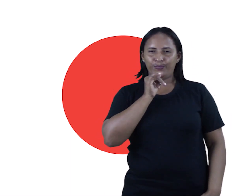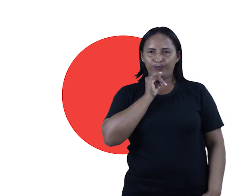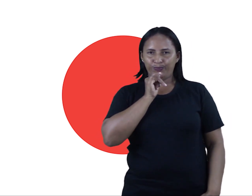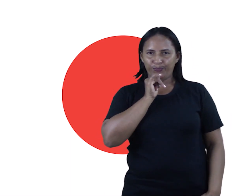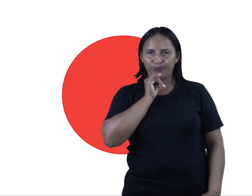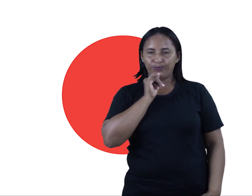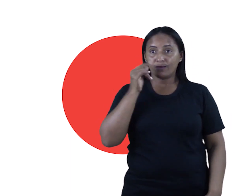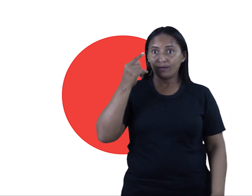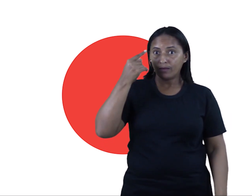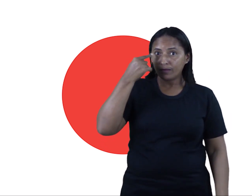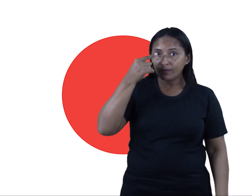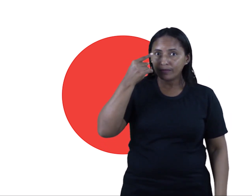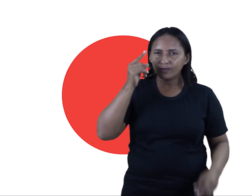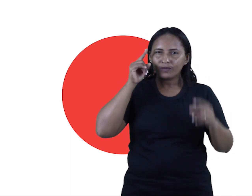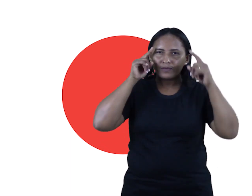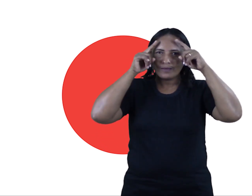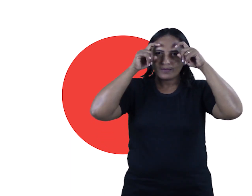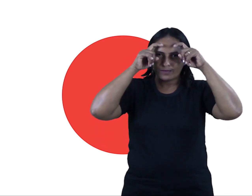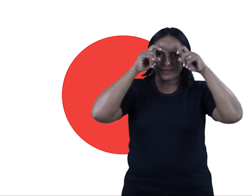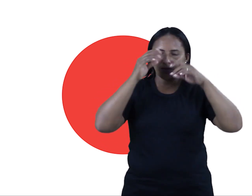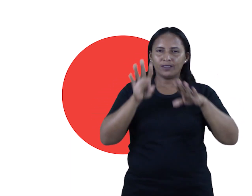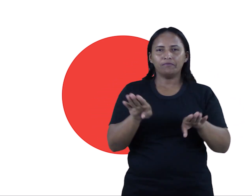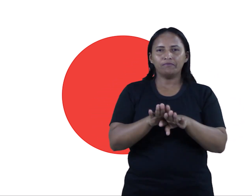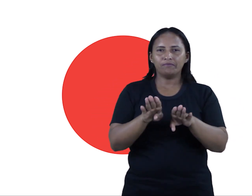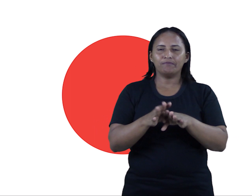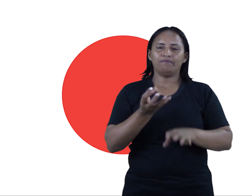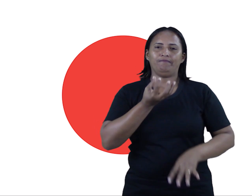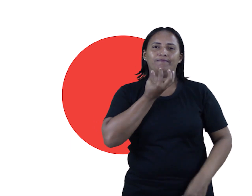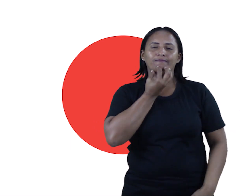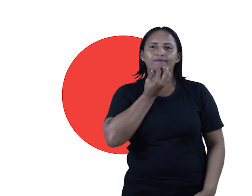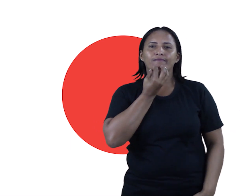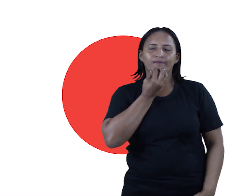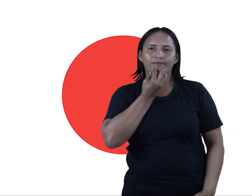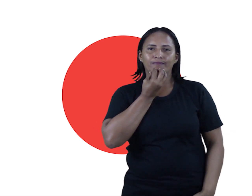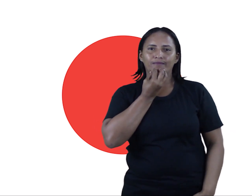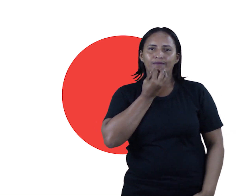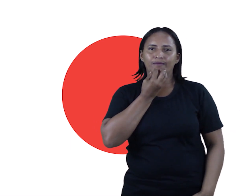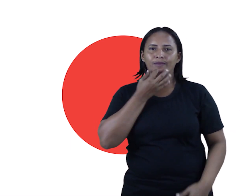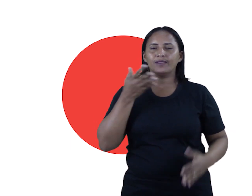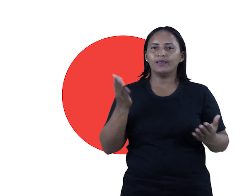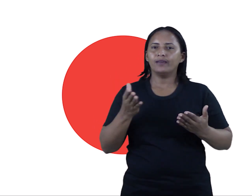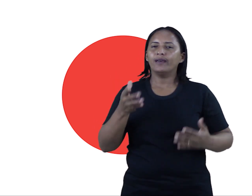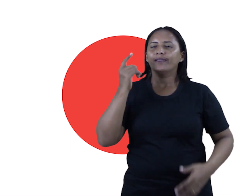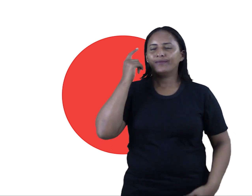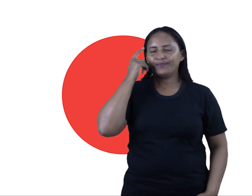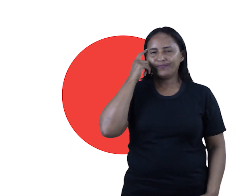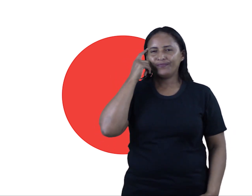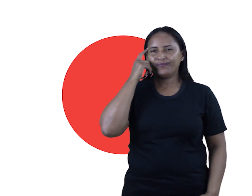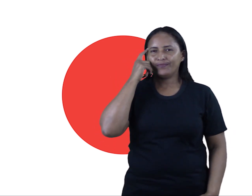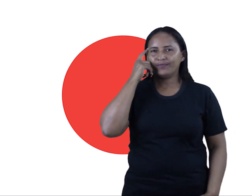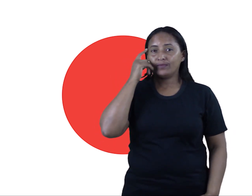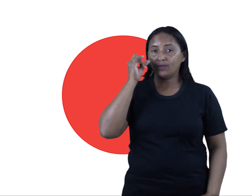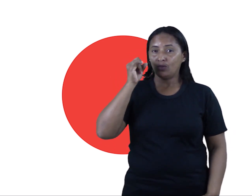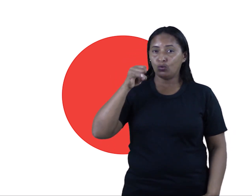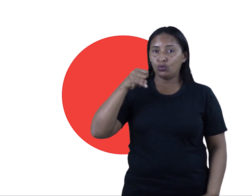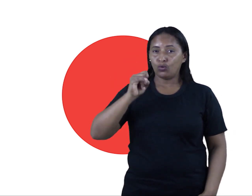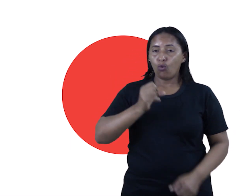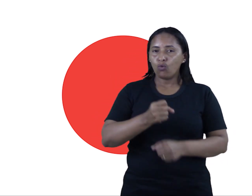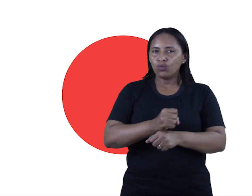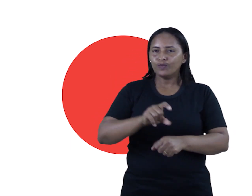nós temos os exemplos dos olhos, sobrancelhas e mandíbula. Agora pense, e se no